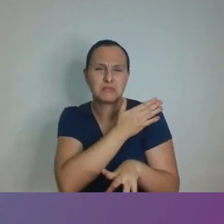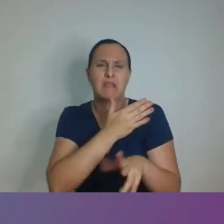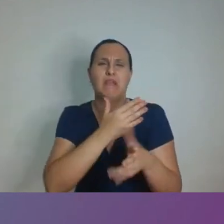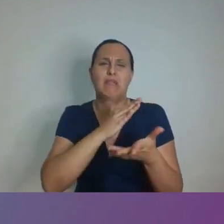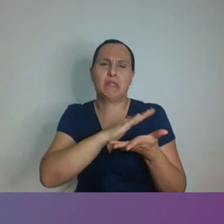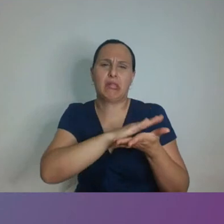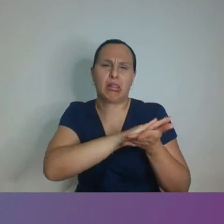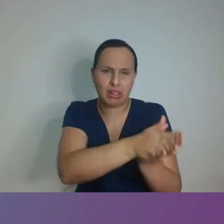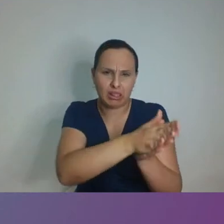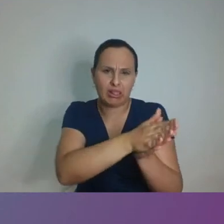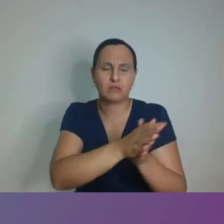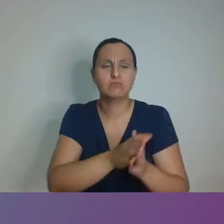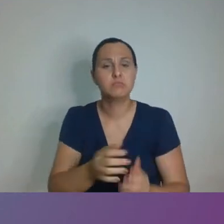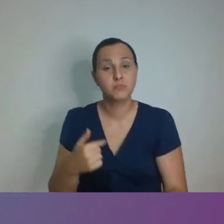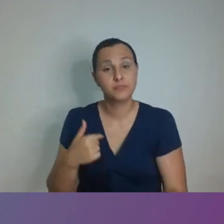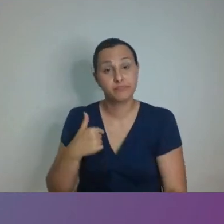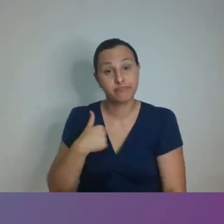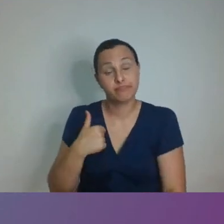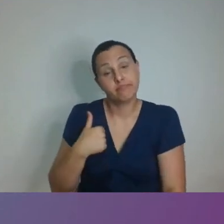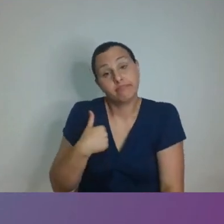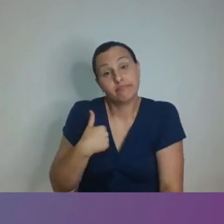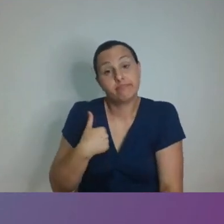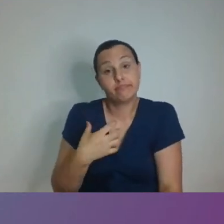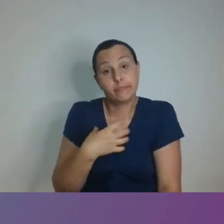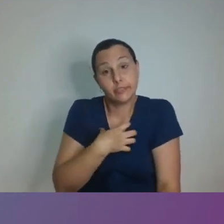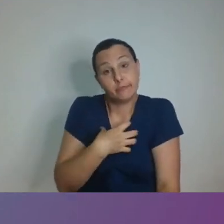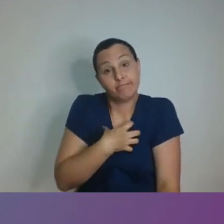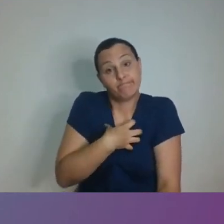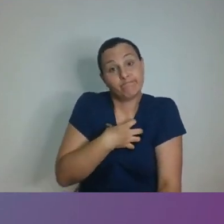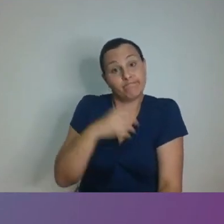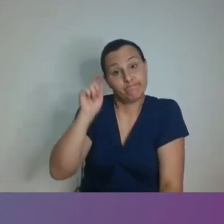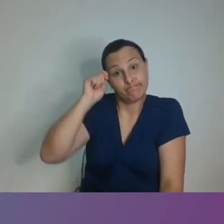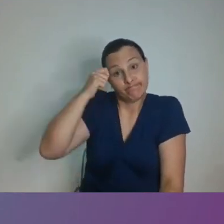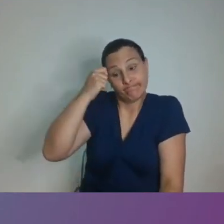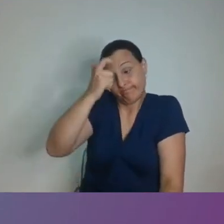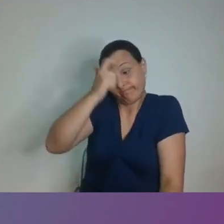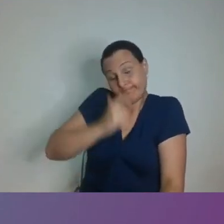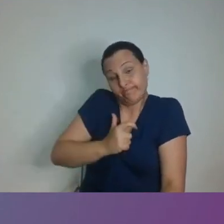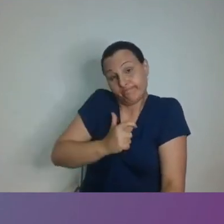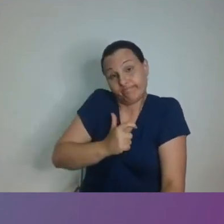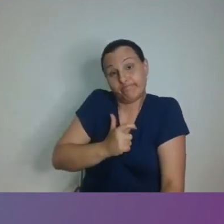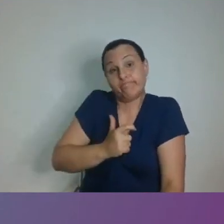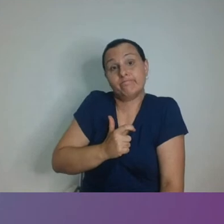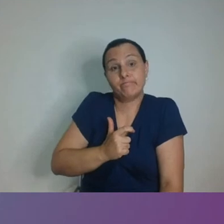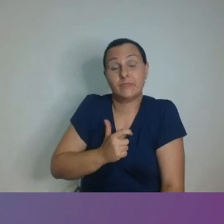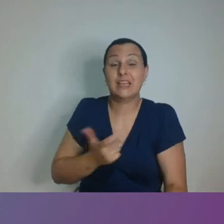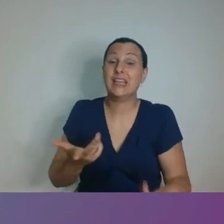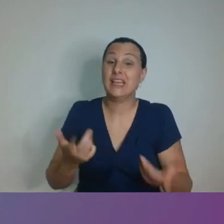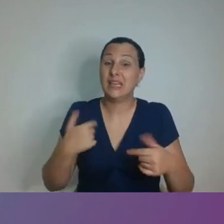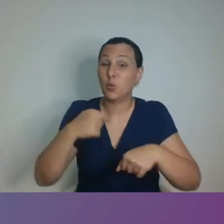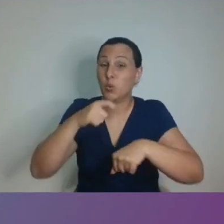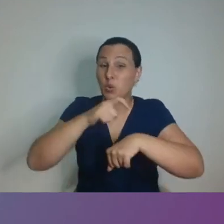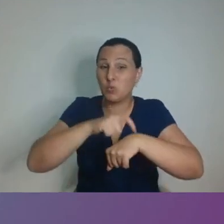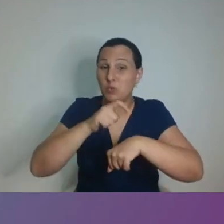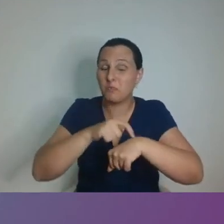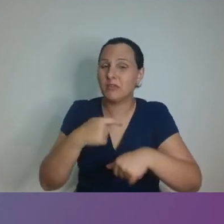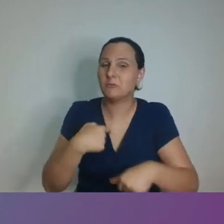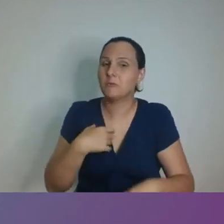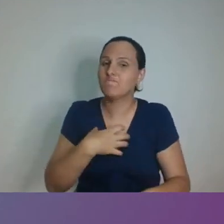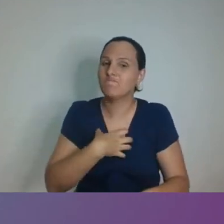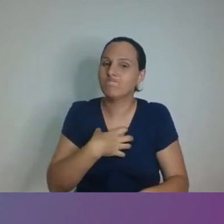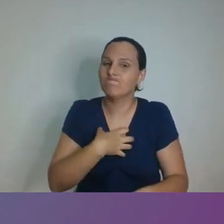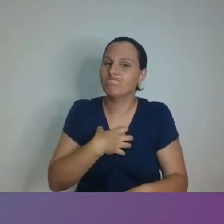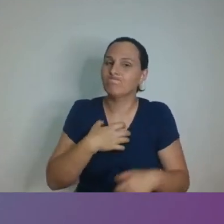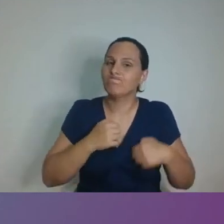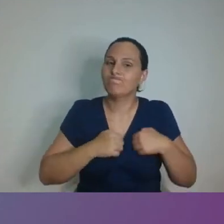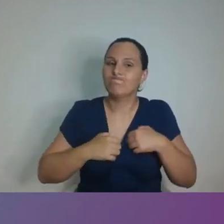determinadas falas, eu não estava muito confortável. Quando eu percebi que isso ia acontecer, eu pedi para trocar. Não posso. Eu